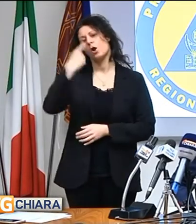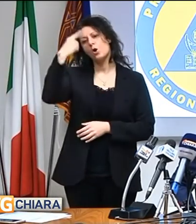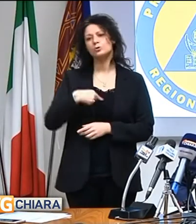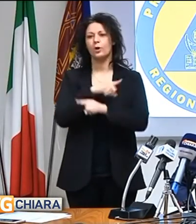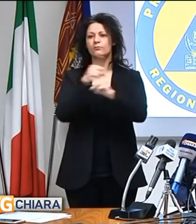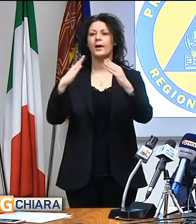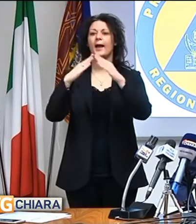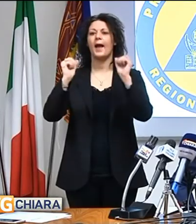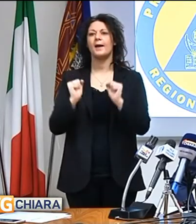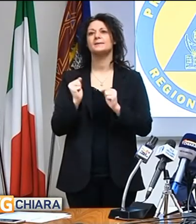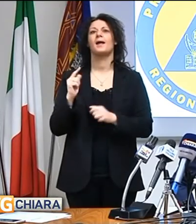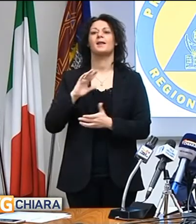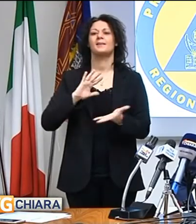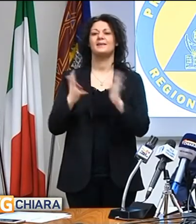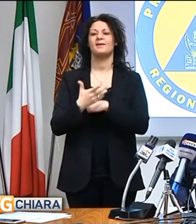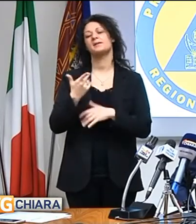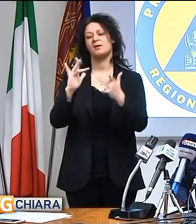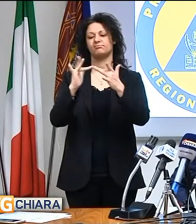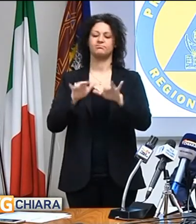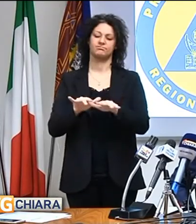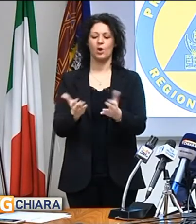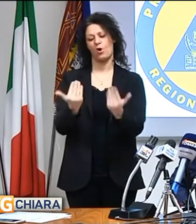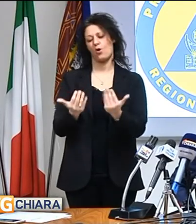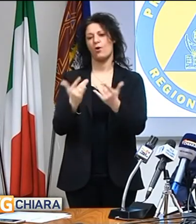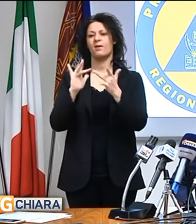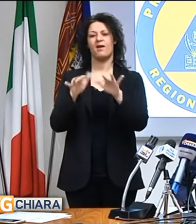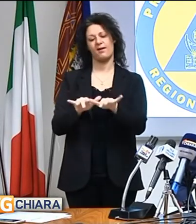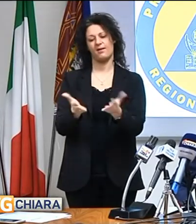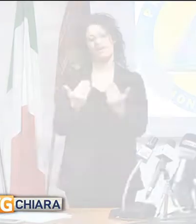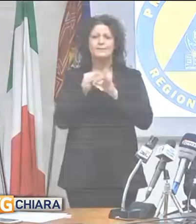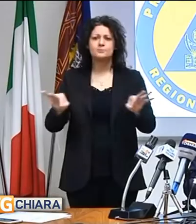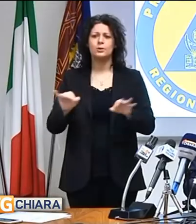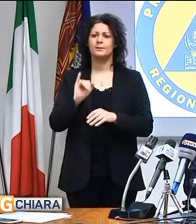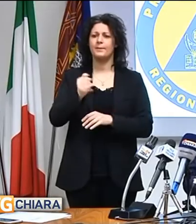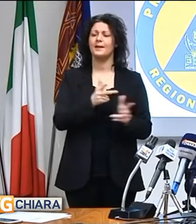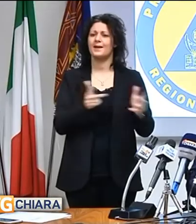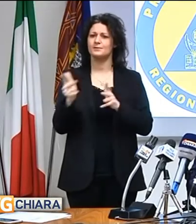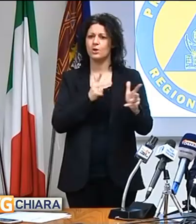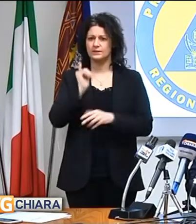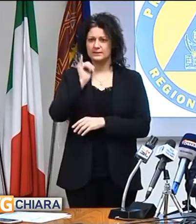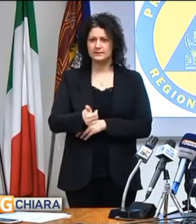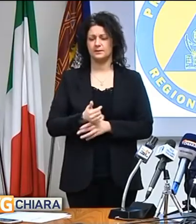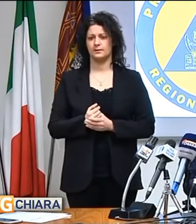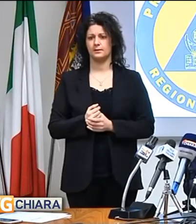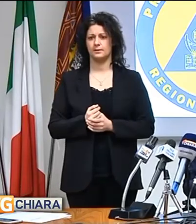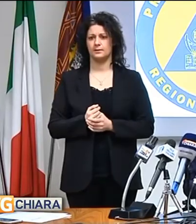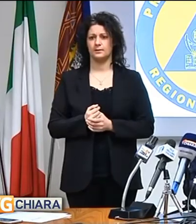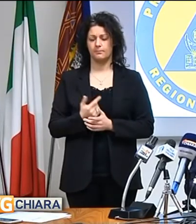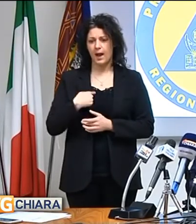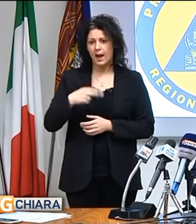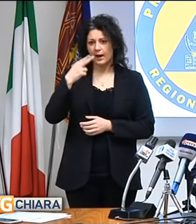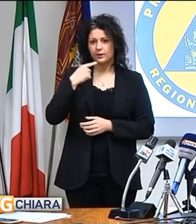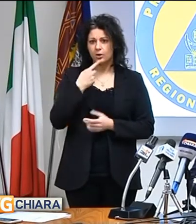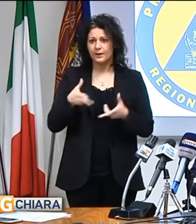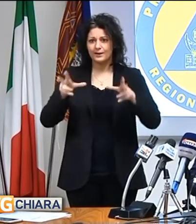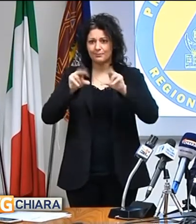e magari l'acquisto online è una forma anche questa di antistress, però evitiamo, fatelo anche per voi, perché il corriere vi entra in casa,